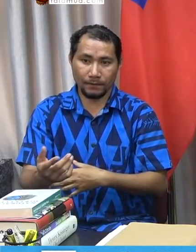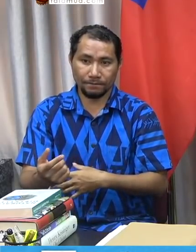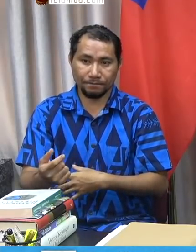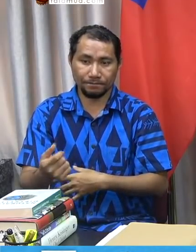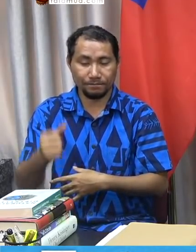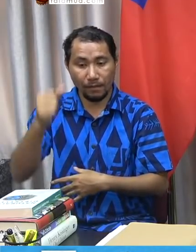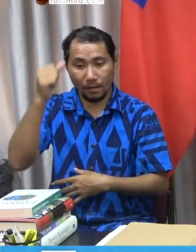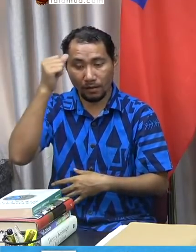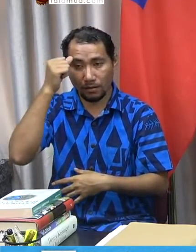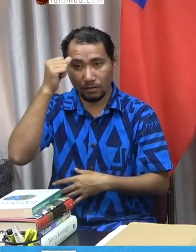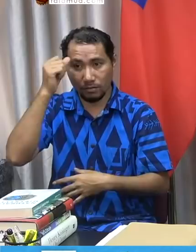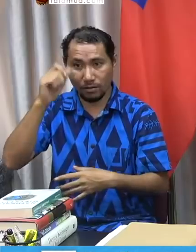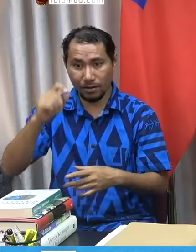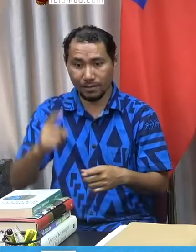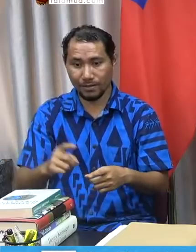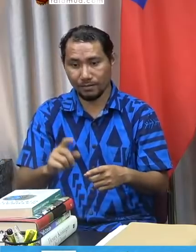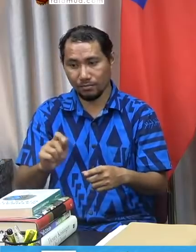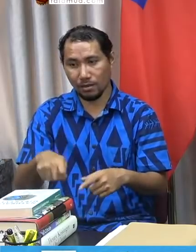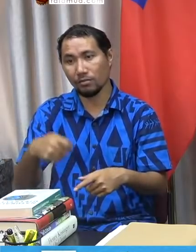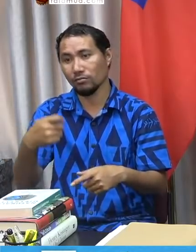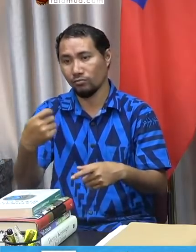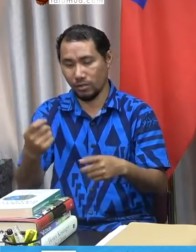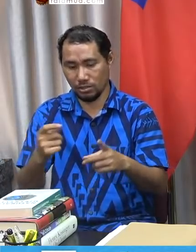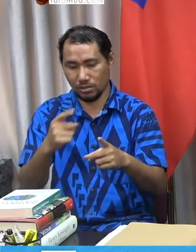atu i le tausanga fau